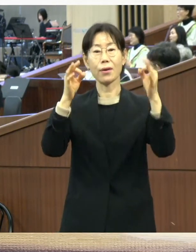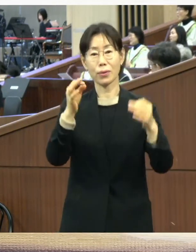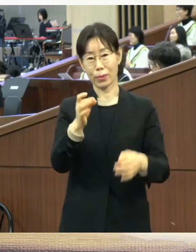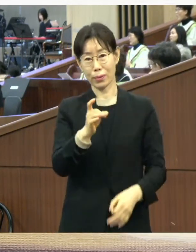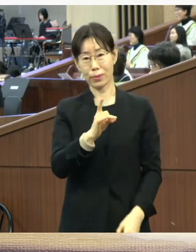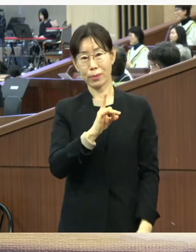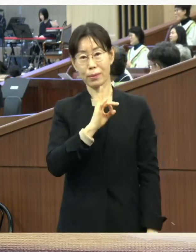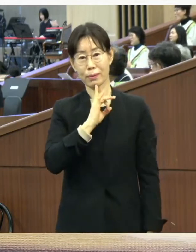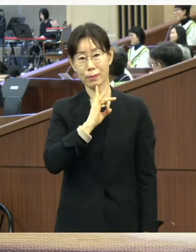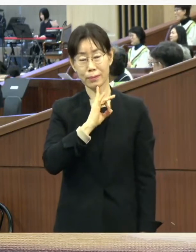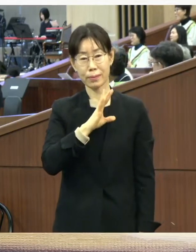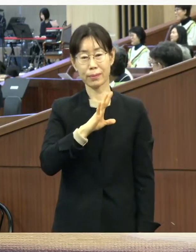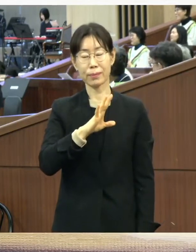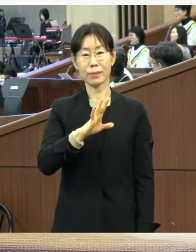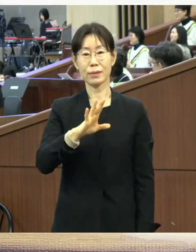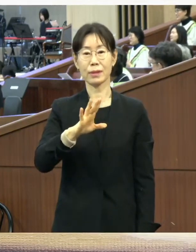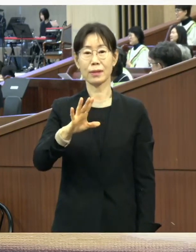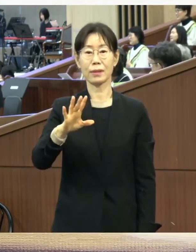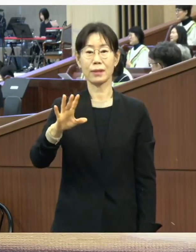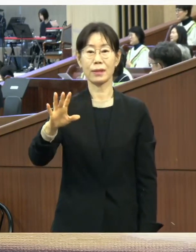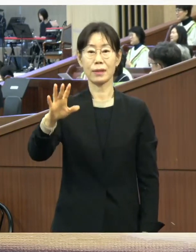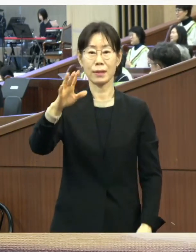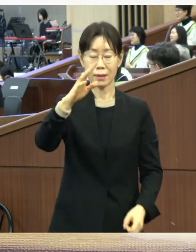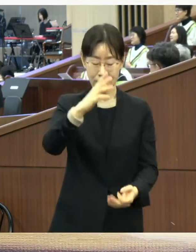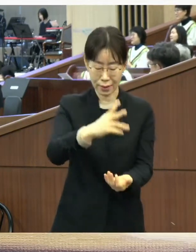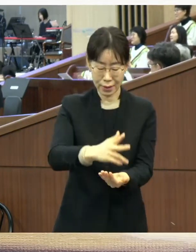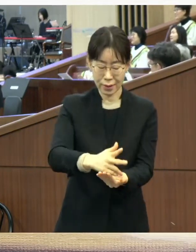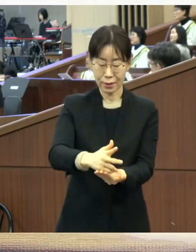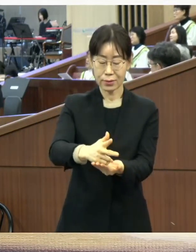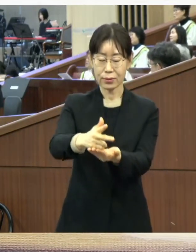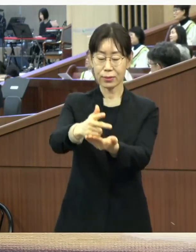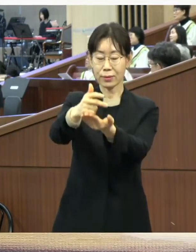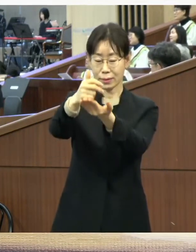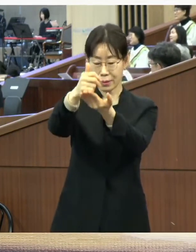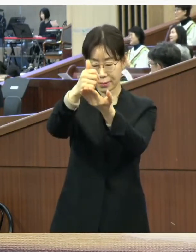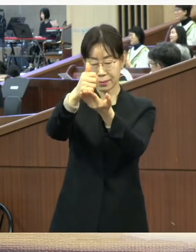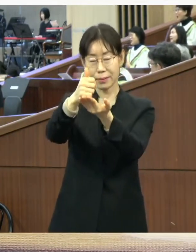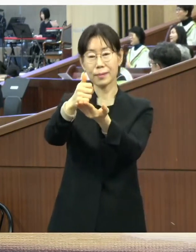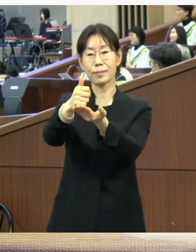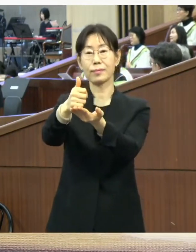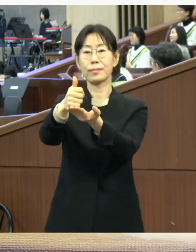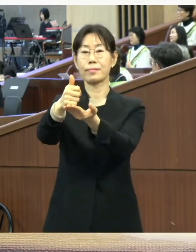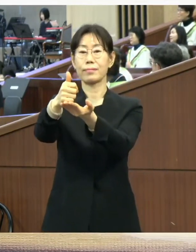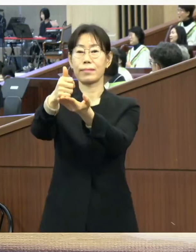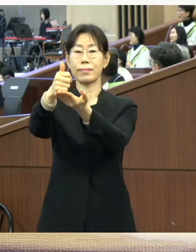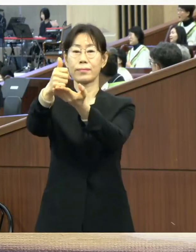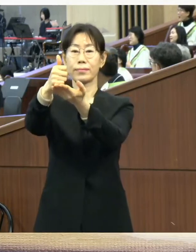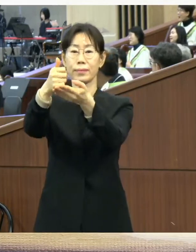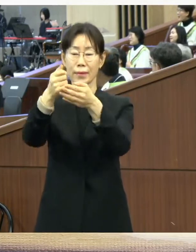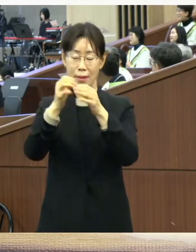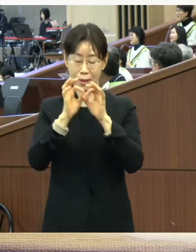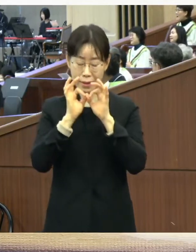오 주님 한 분만 주님 한 분만